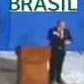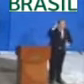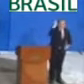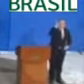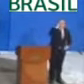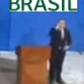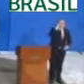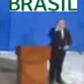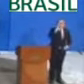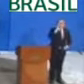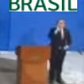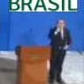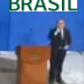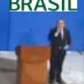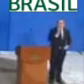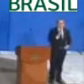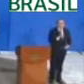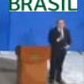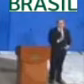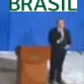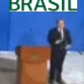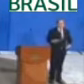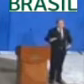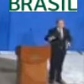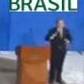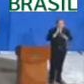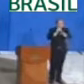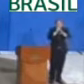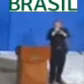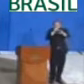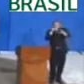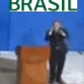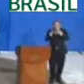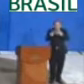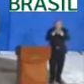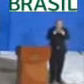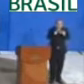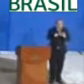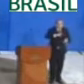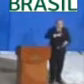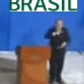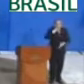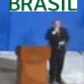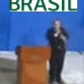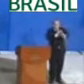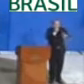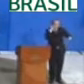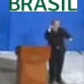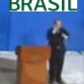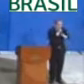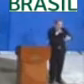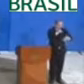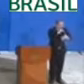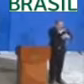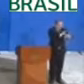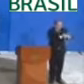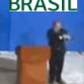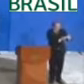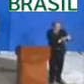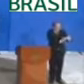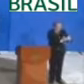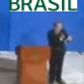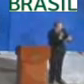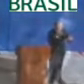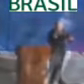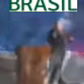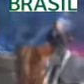amada Brasil. Deitado eternamente em berço esplêndido, ao som do mar e à luz